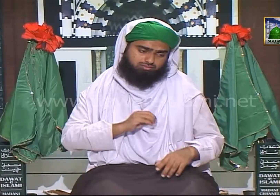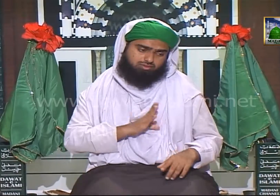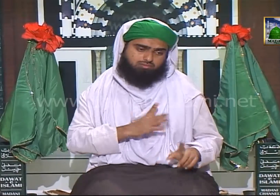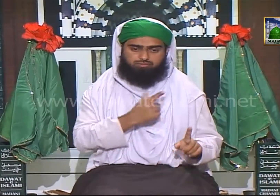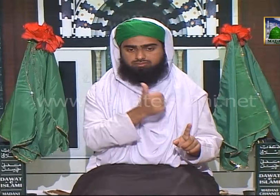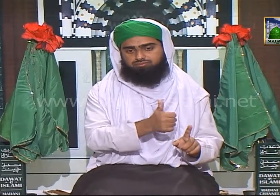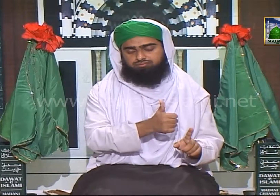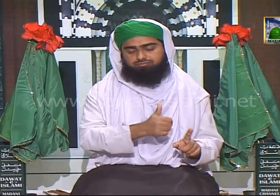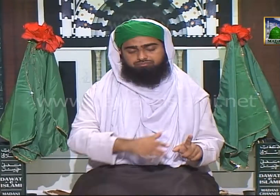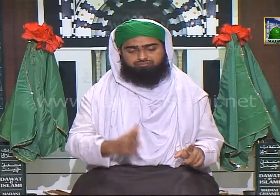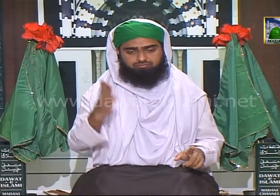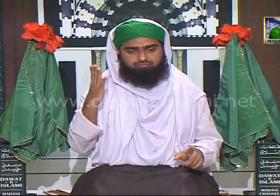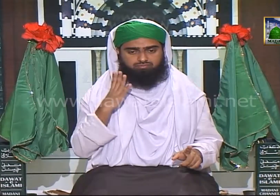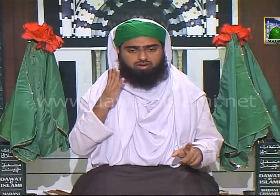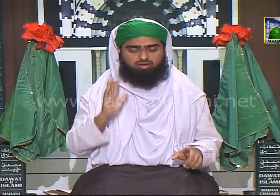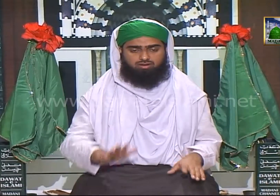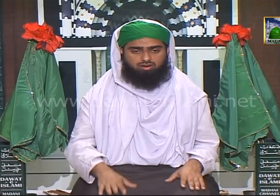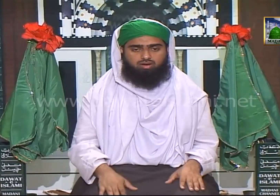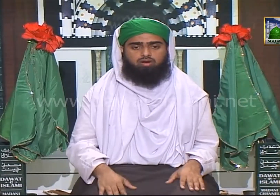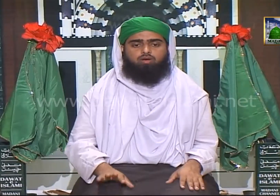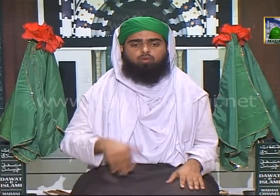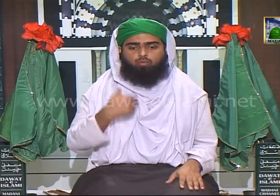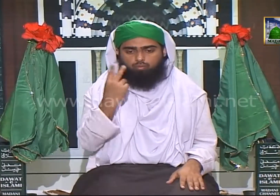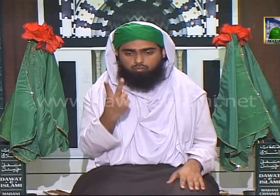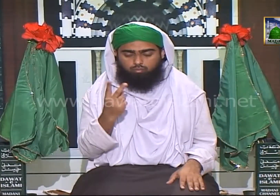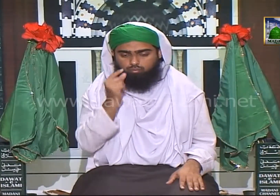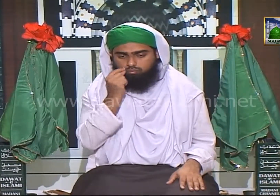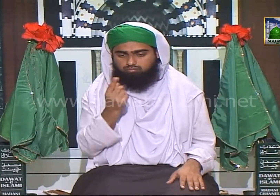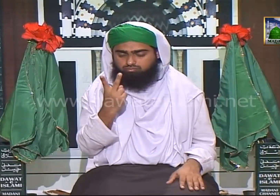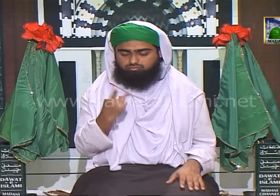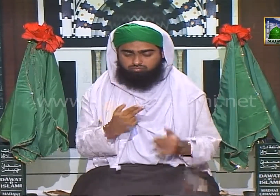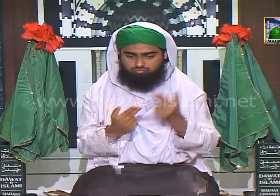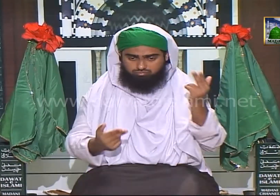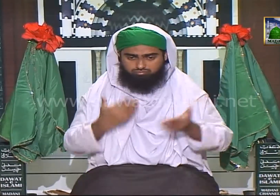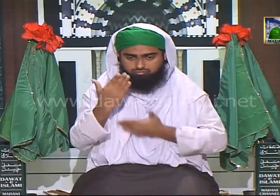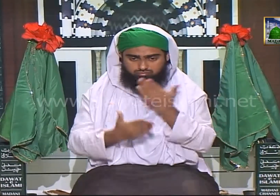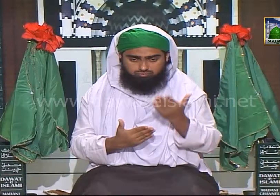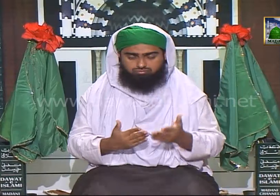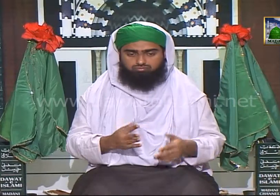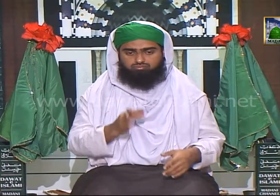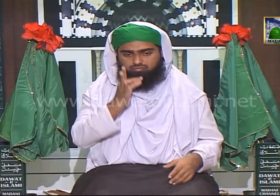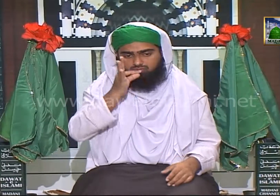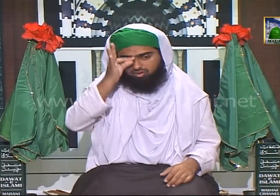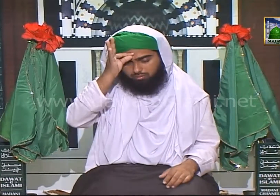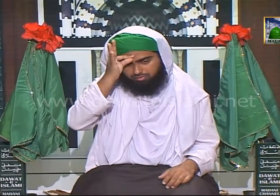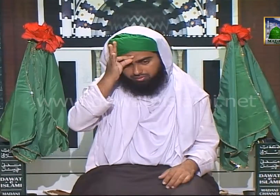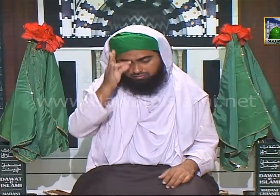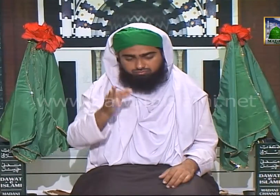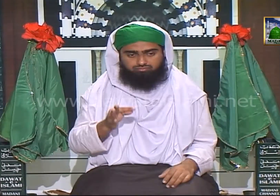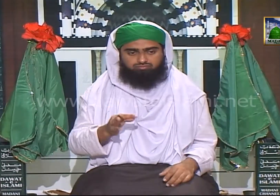کہ تو اگر اس میں راست بازی سے کام کرے گا تو سیدنا ابراہیم علیہ نبی جنا علیہ الصلوۃ والسلام کے ساتھ جنت میں داخل ہوگا. ابراہیم علیہ السلام نے کعبہ